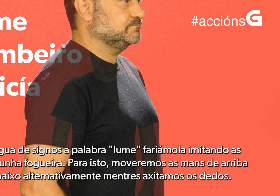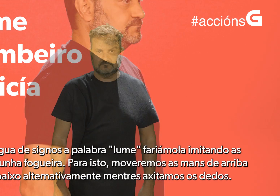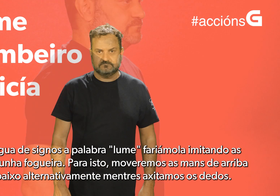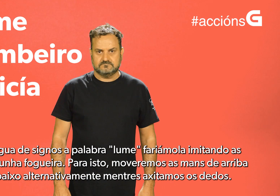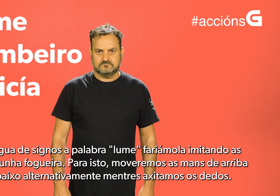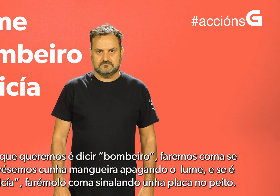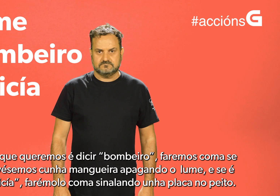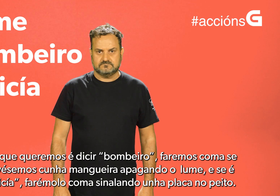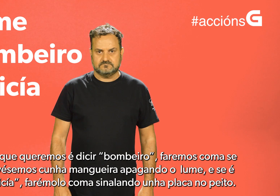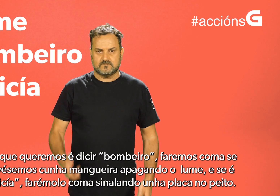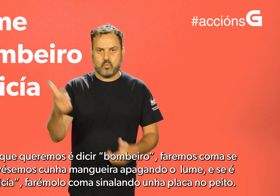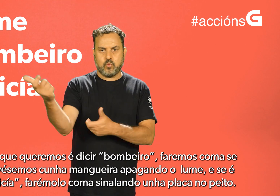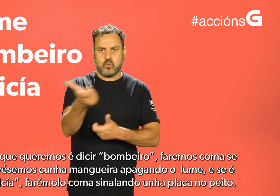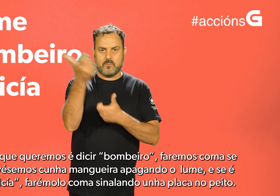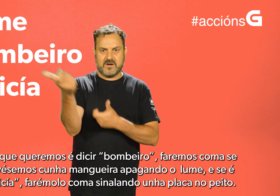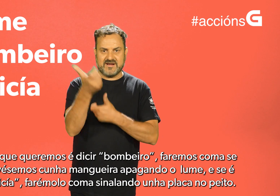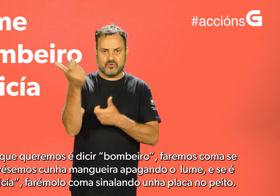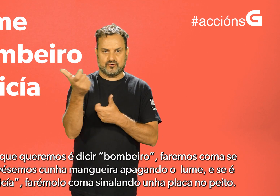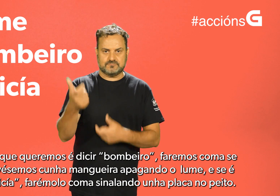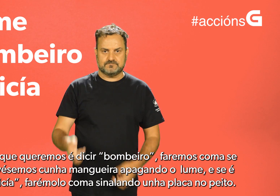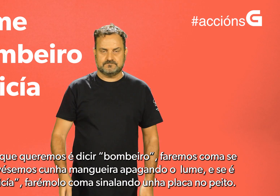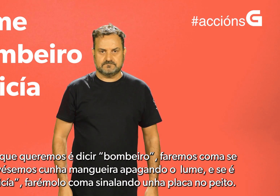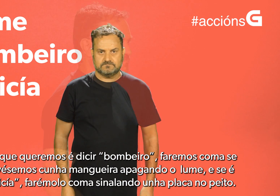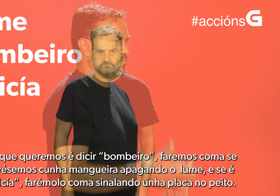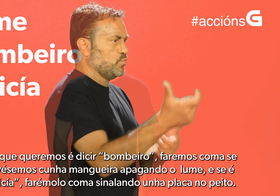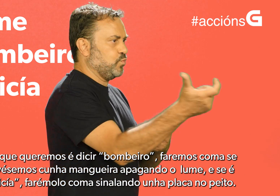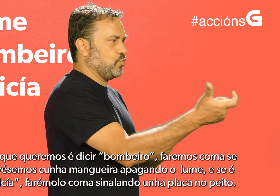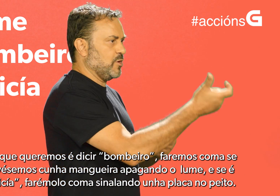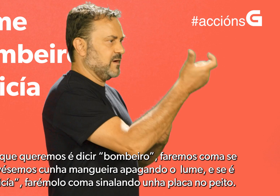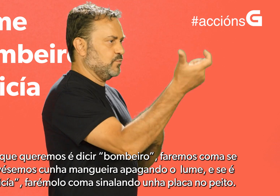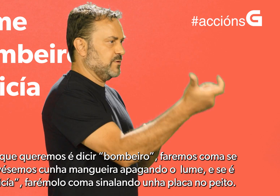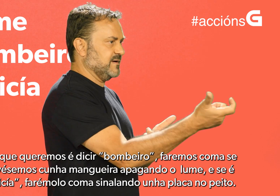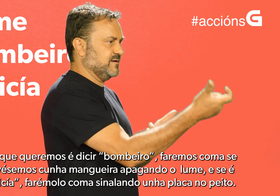dedos. Se o que queremos dicir é bombeiro, faremos como se estivésemos cunha mangueira